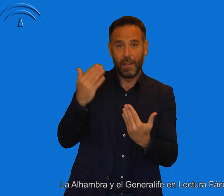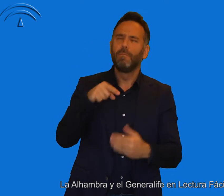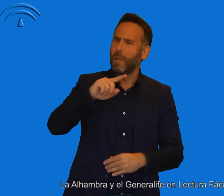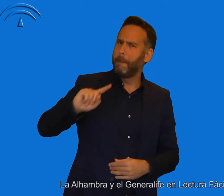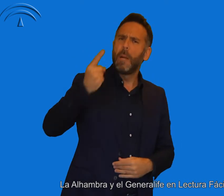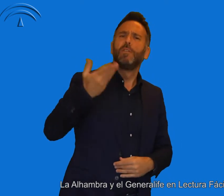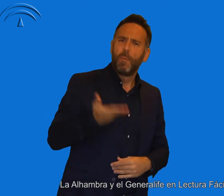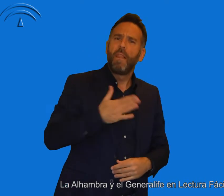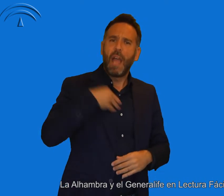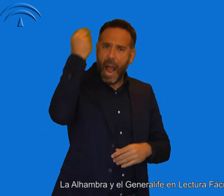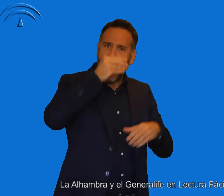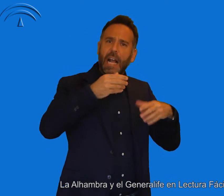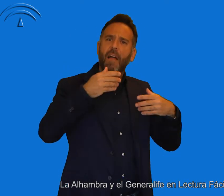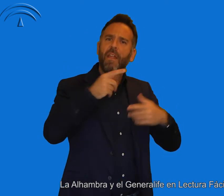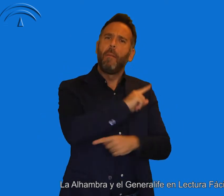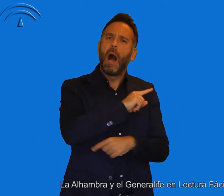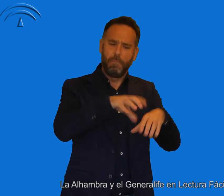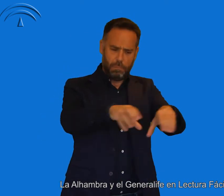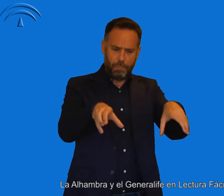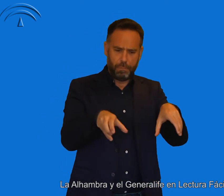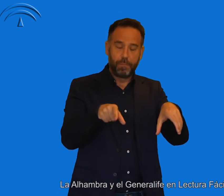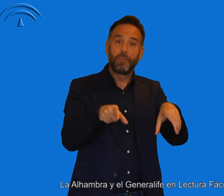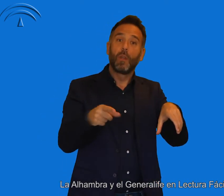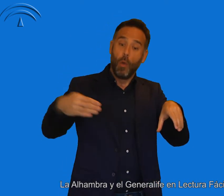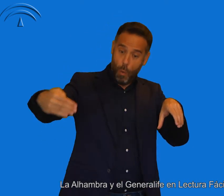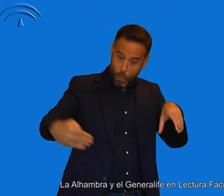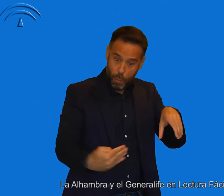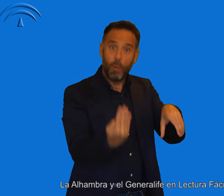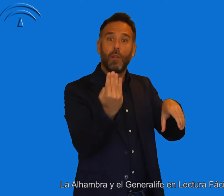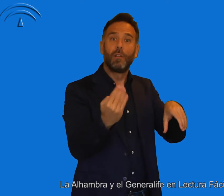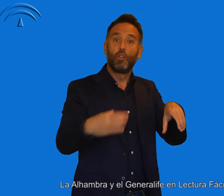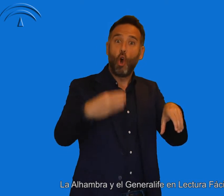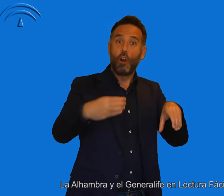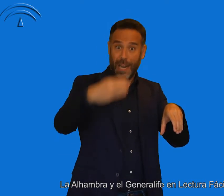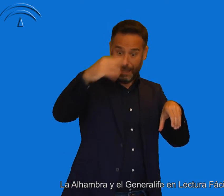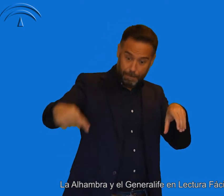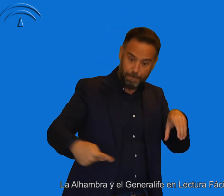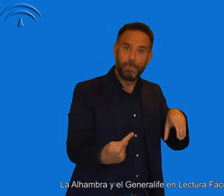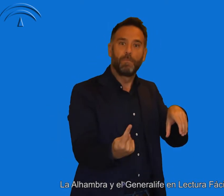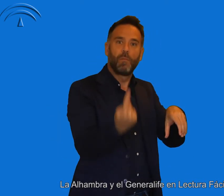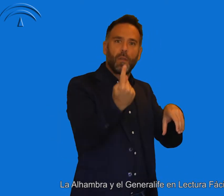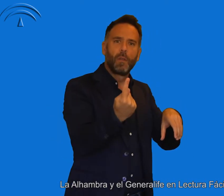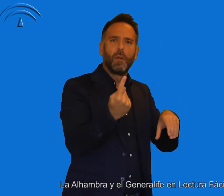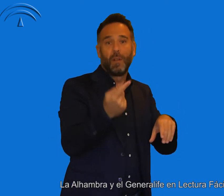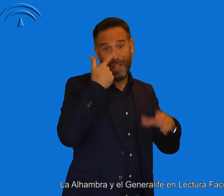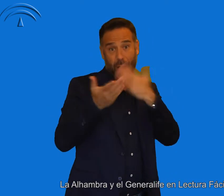La torre del homenaje es la más importante de la Alcazaba. Por la puerta de la torre se pasa al interior de la